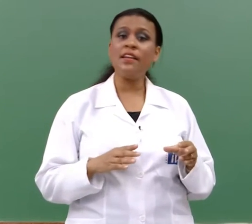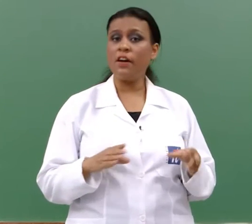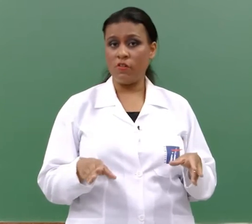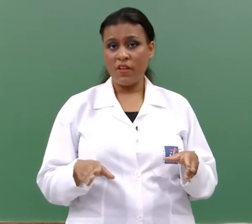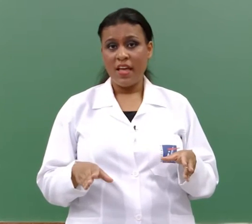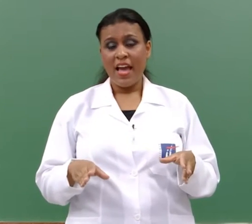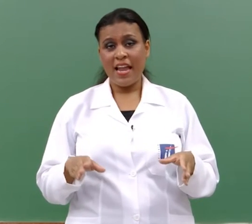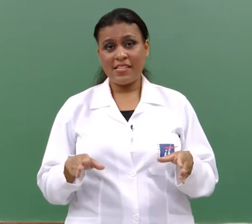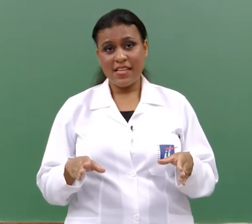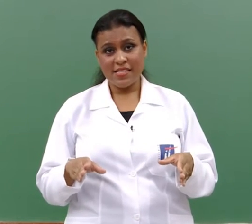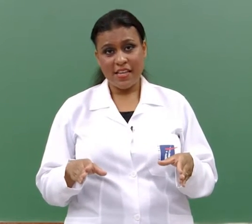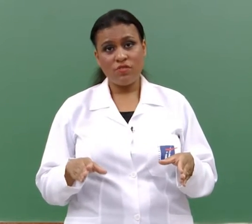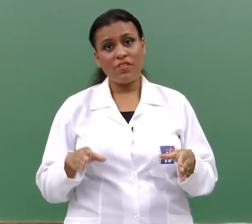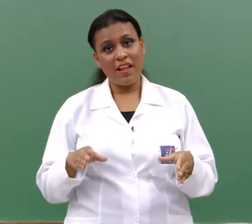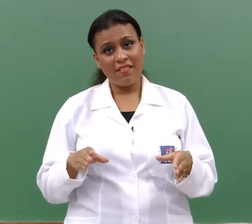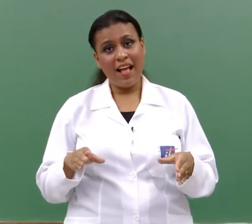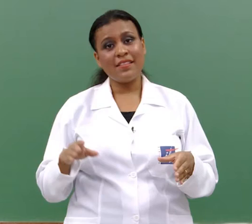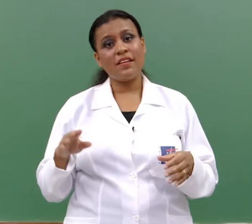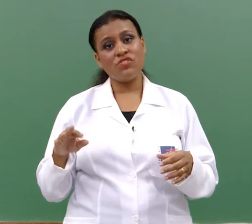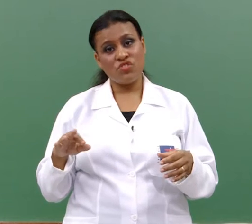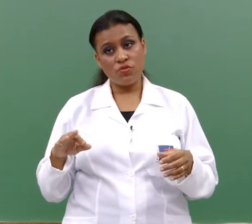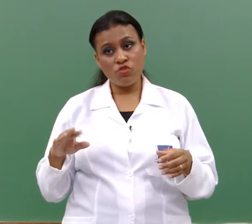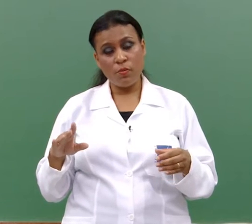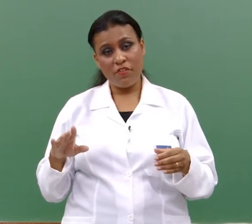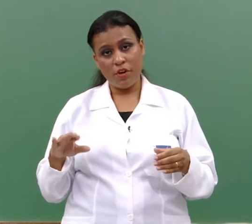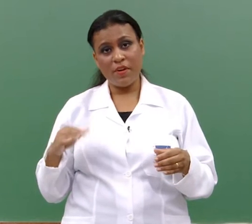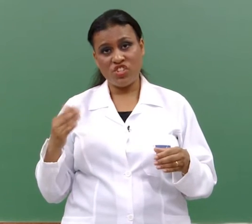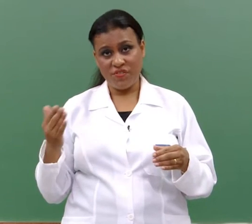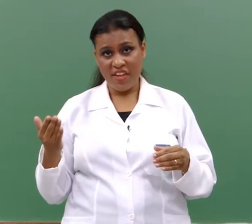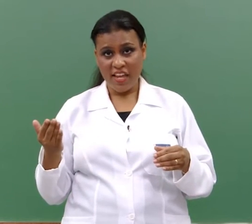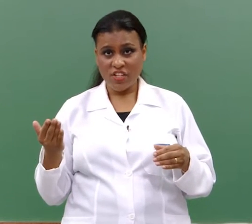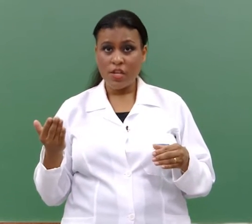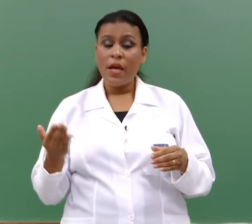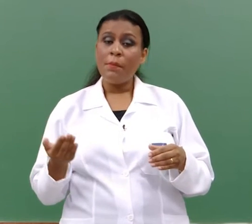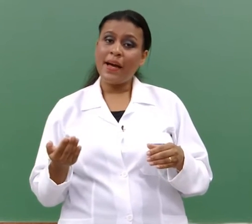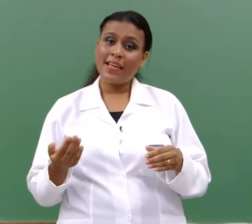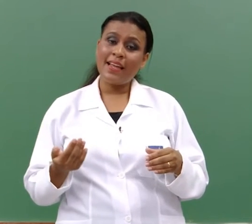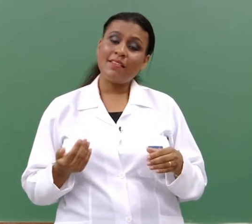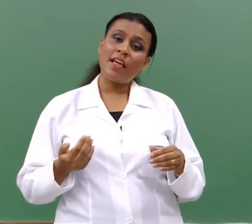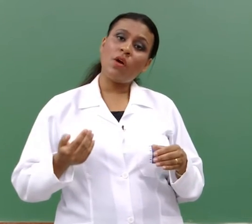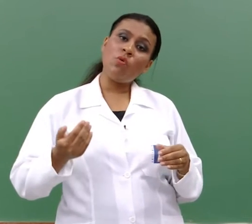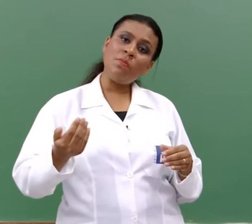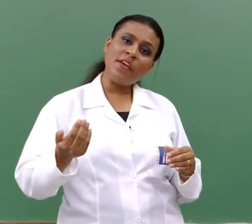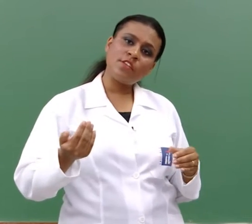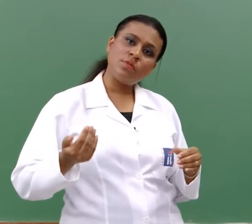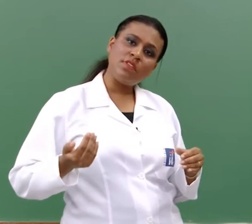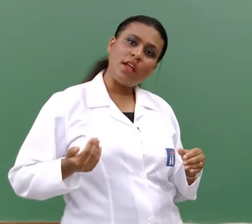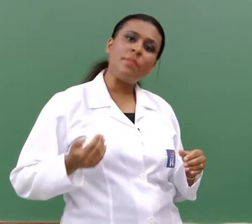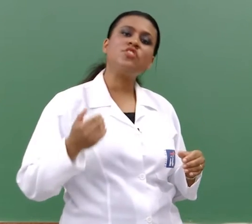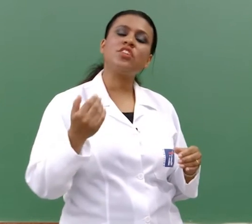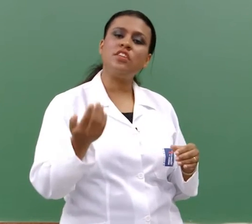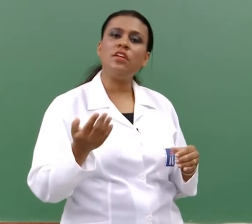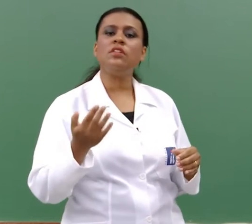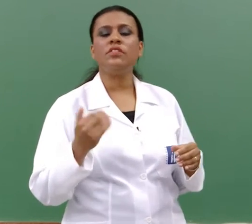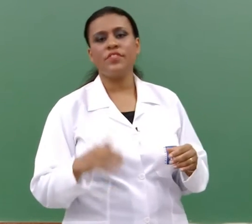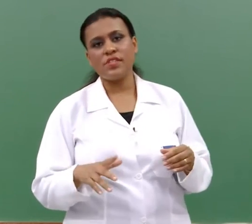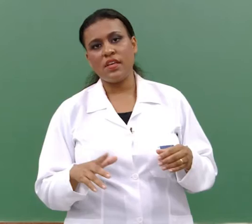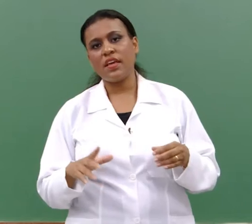não. Ela está sendo tratada de uma forma diferente para que ela tenha o mesmo trâmite que eu e você, que